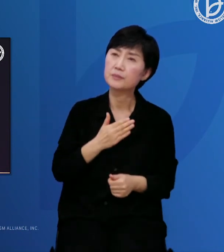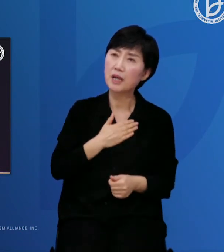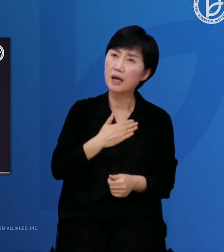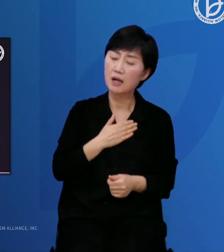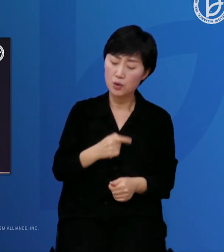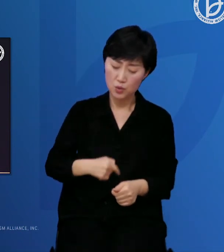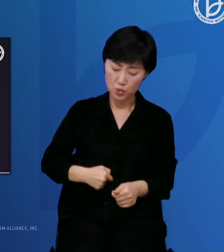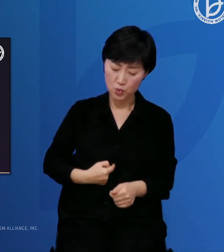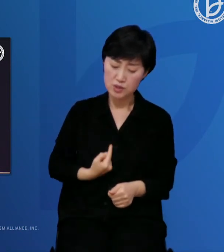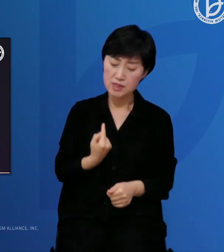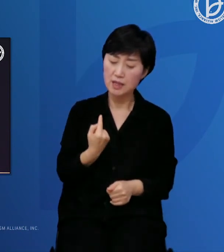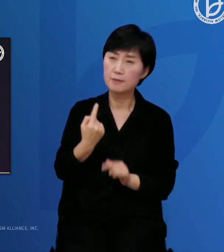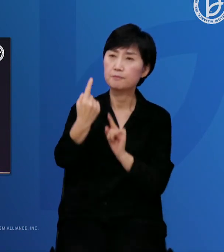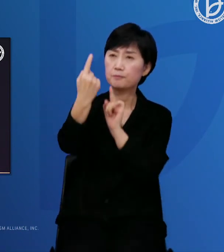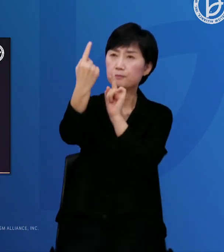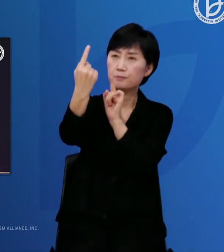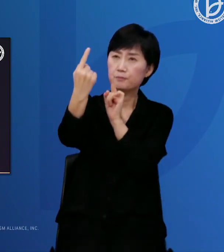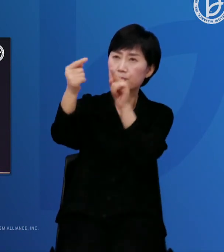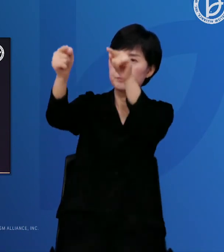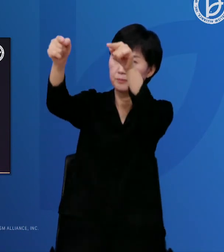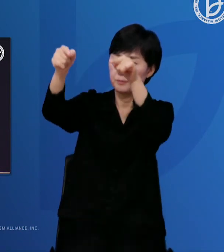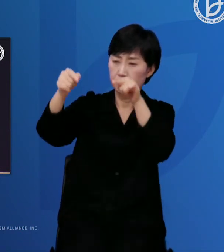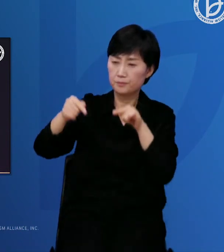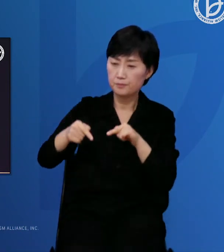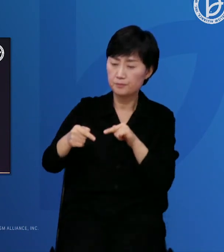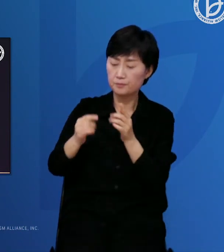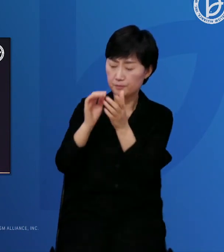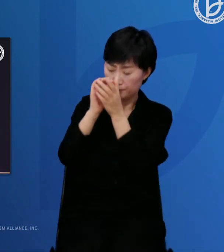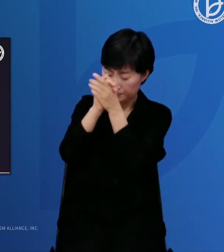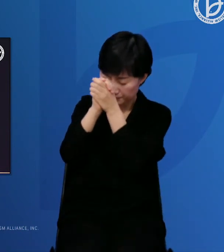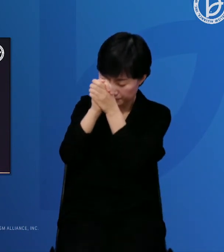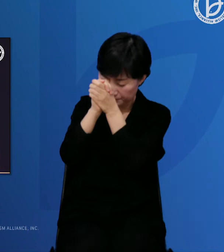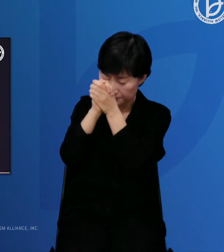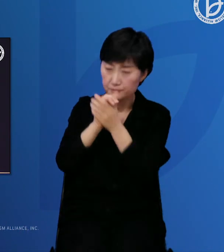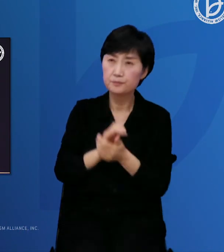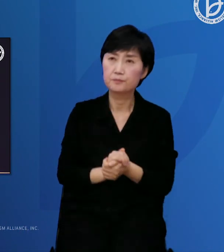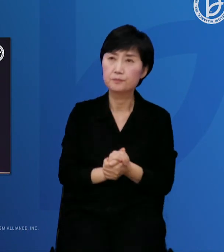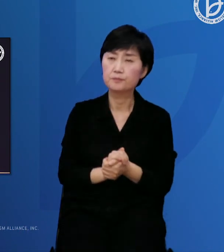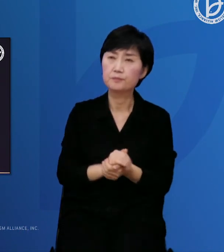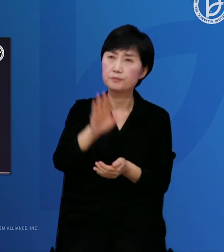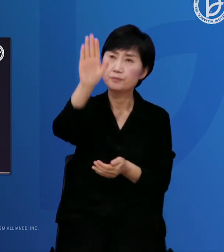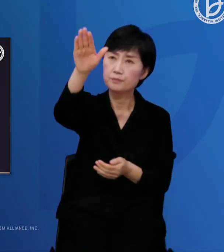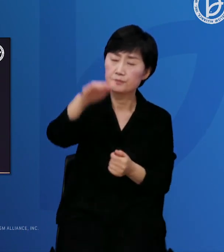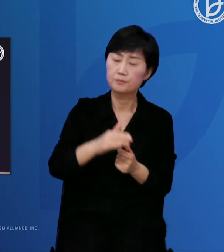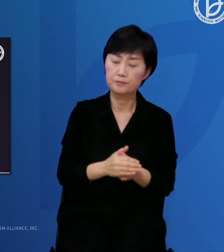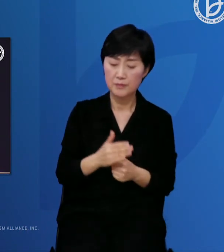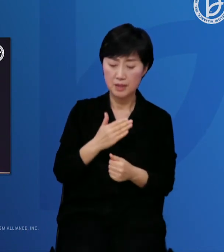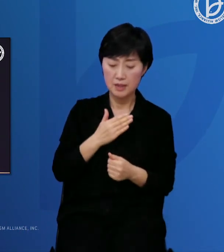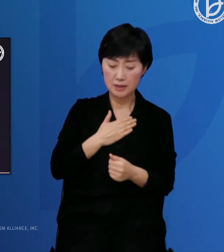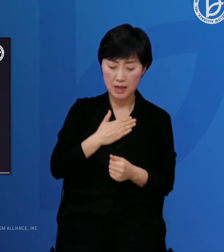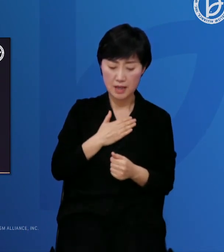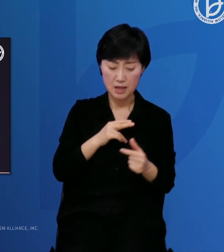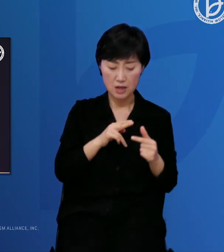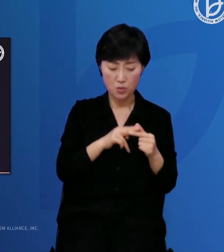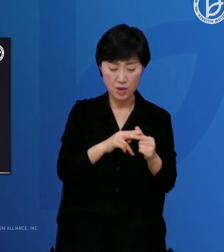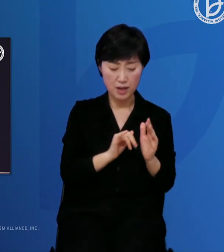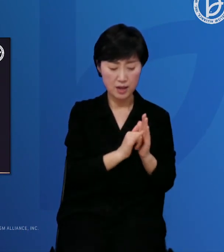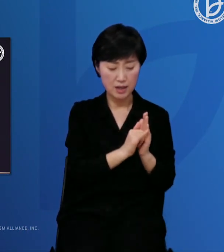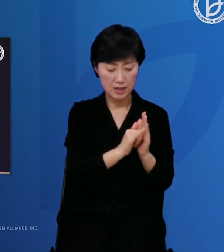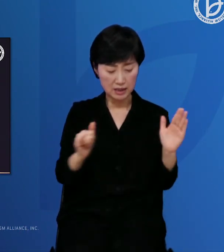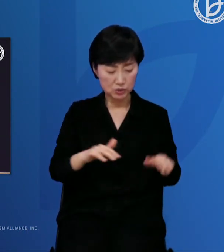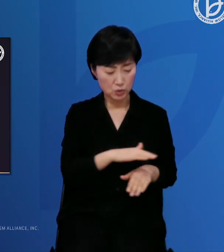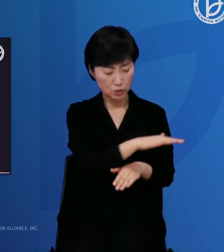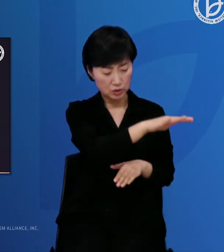앞에 섰습니다. God, here I am, I stand before you alone. 정말 나와 우리 가문과 주의